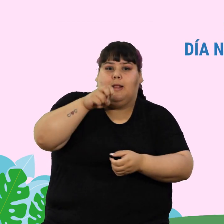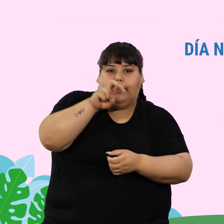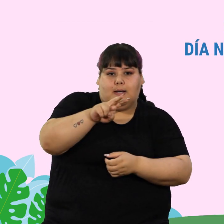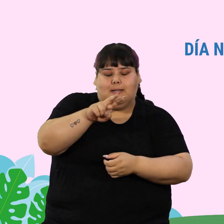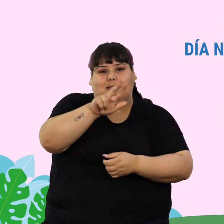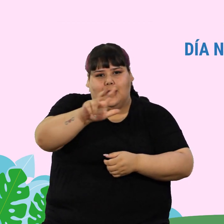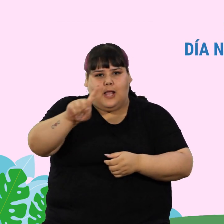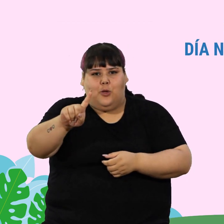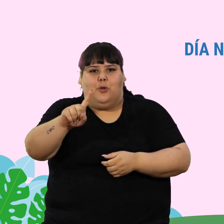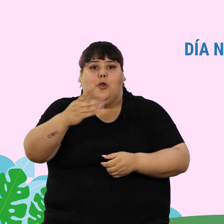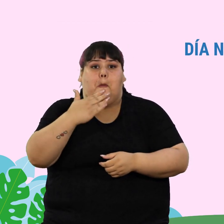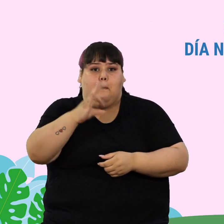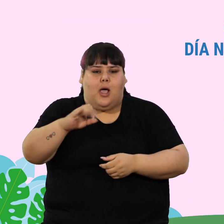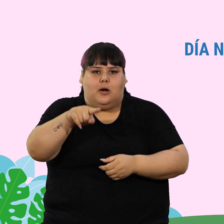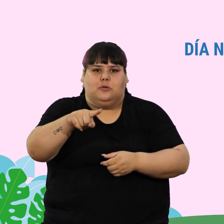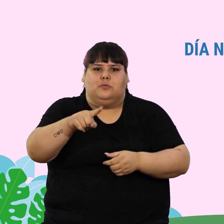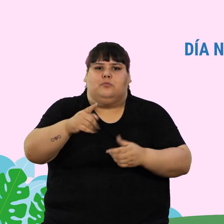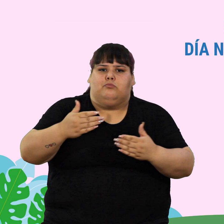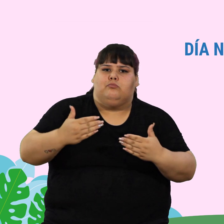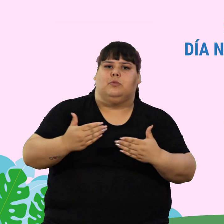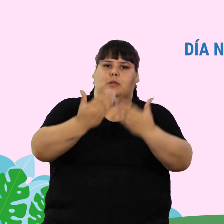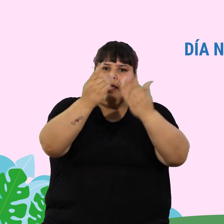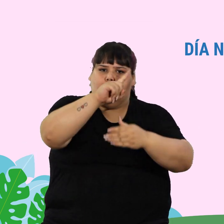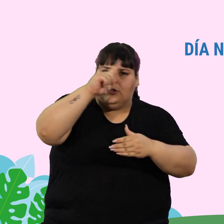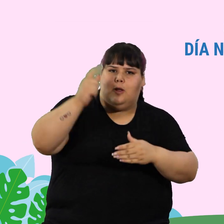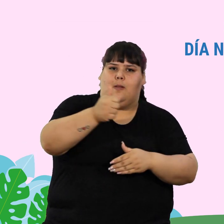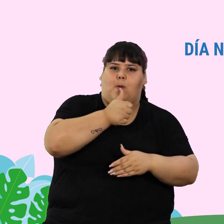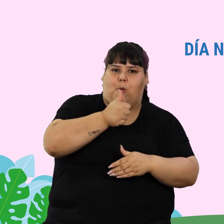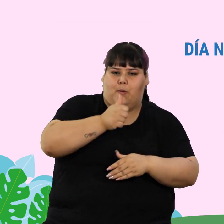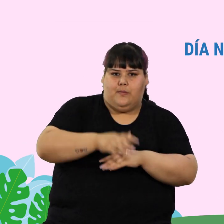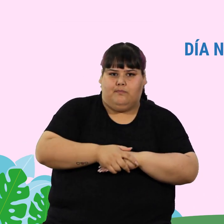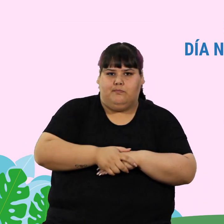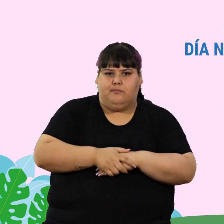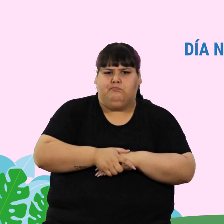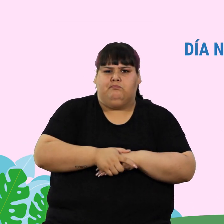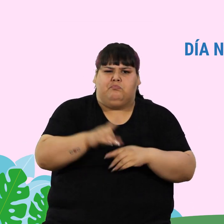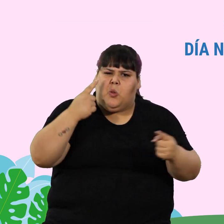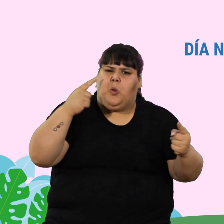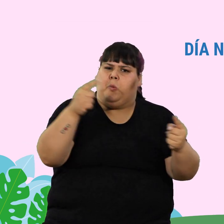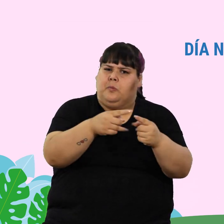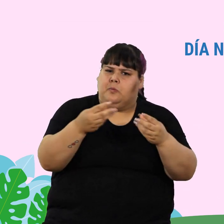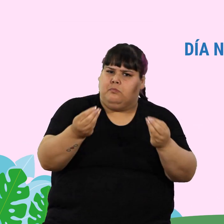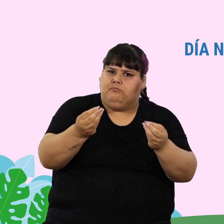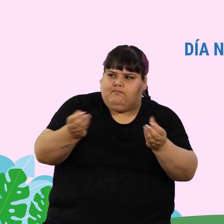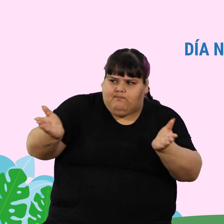marzo sería el Día Nacional del Agua. El objetivo es promover su importancia en el